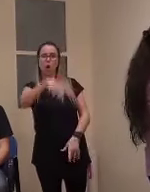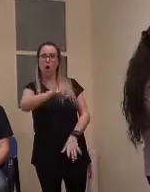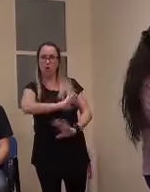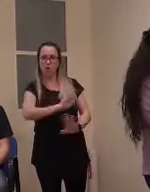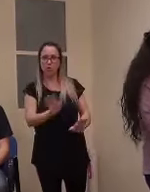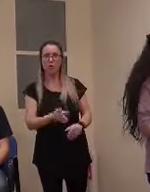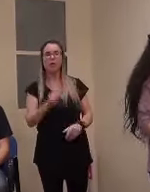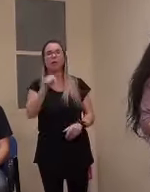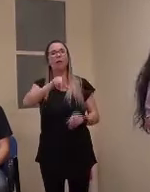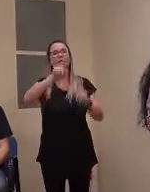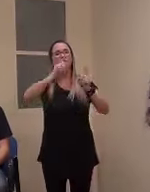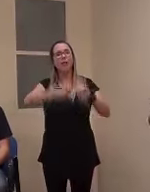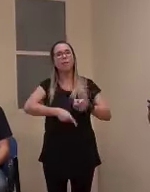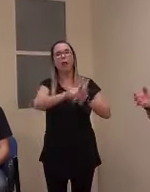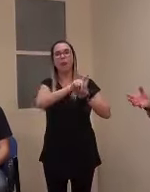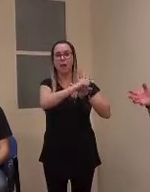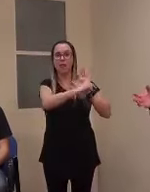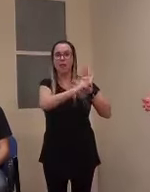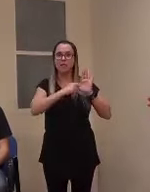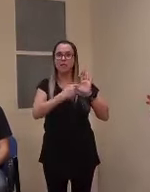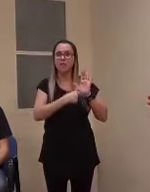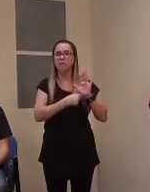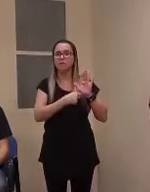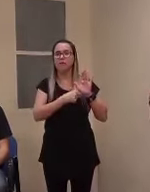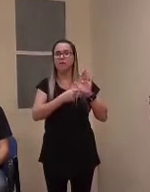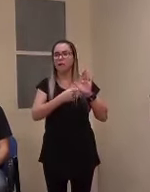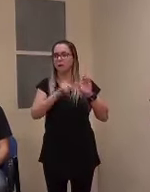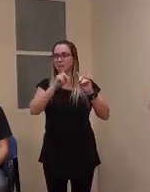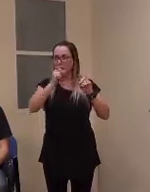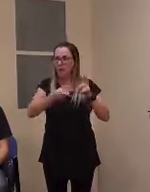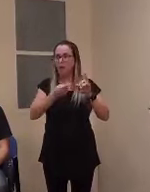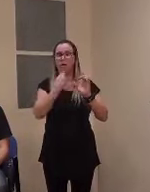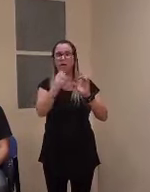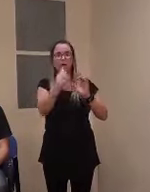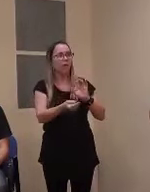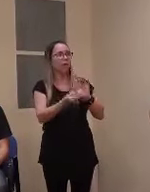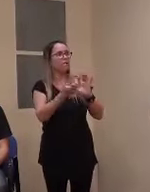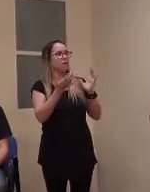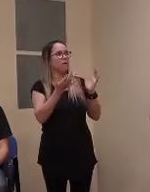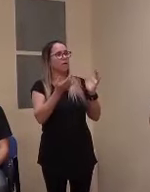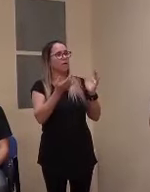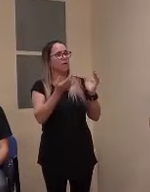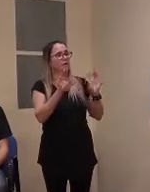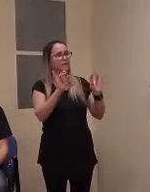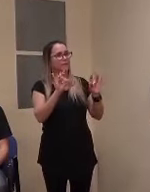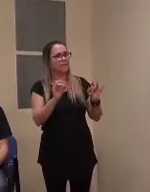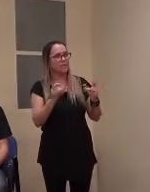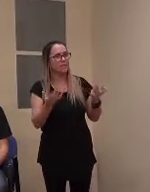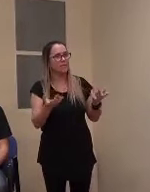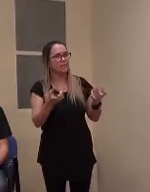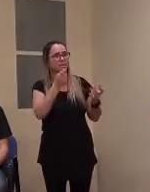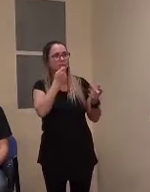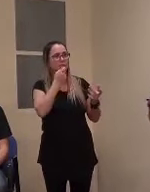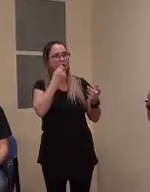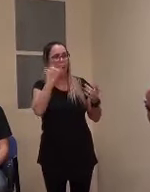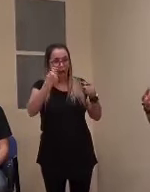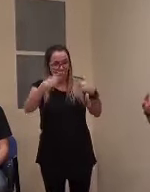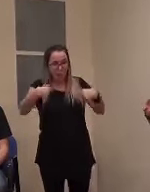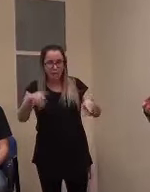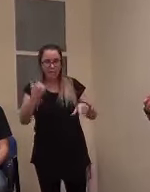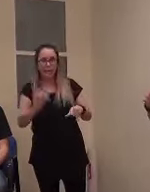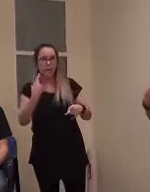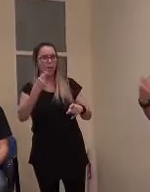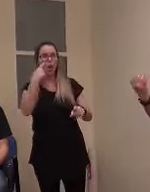el tema de las normativas no mejoramos y difícil que es instruyendo pero no son